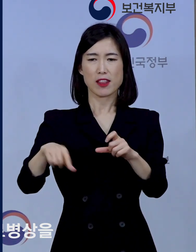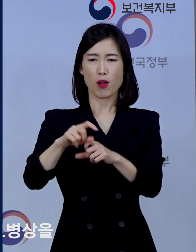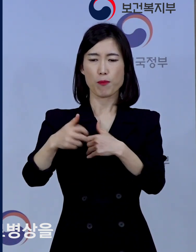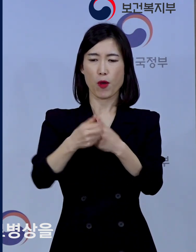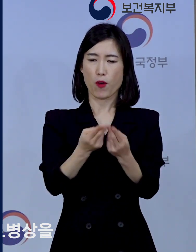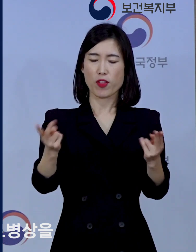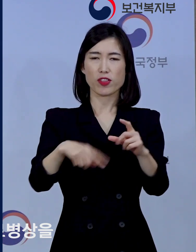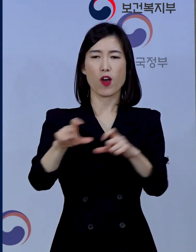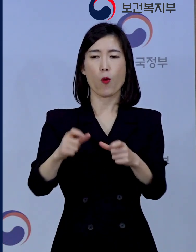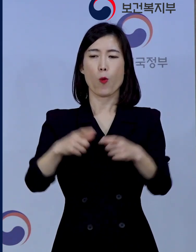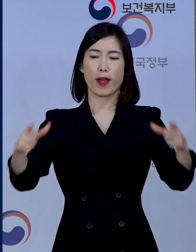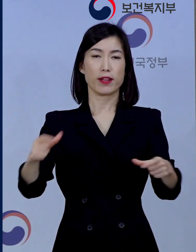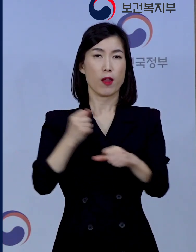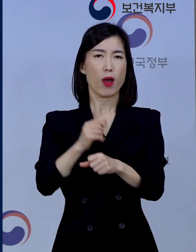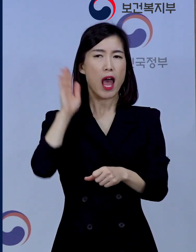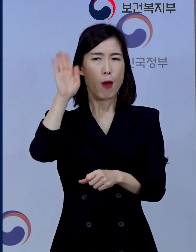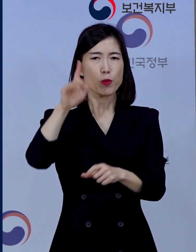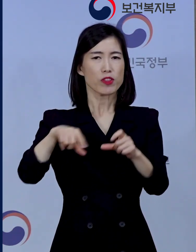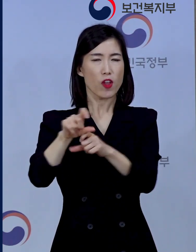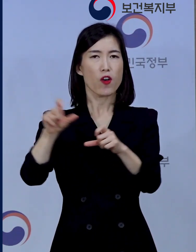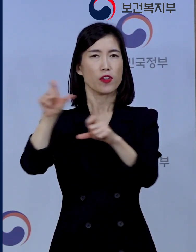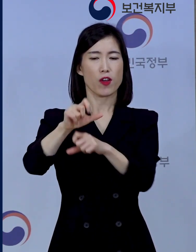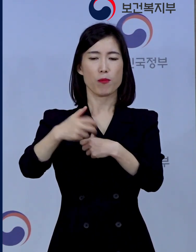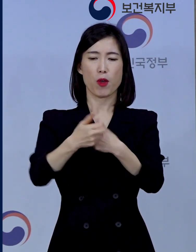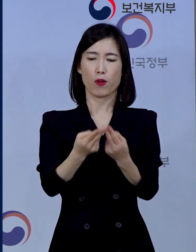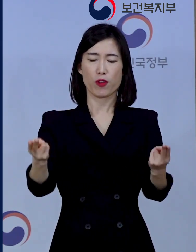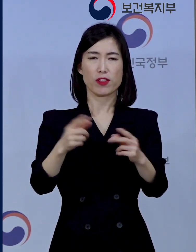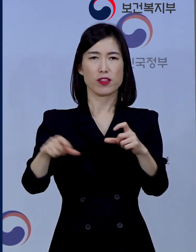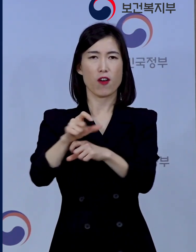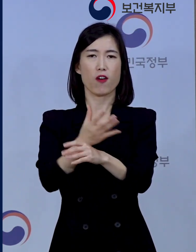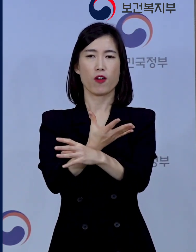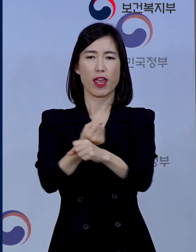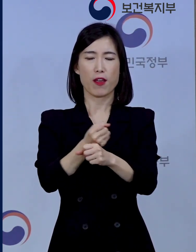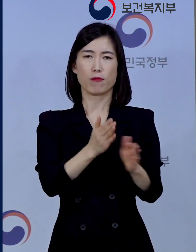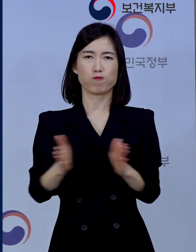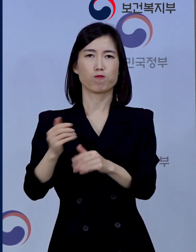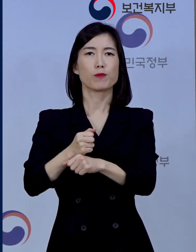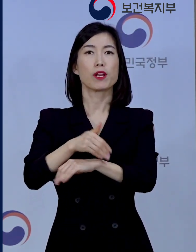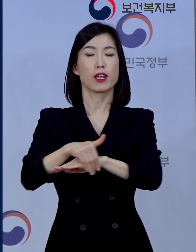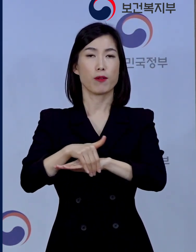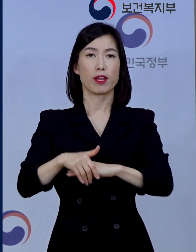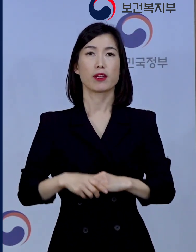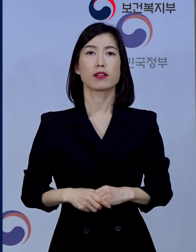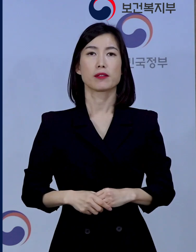274병상까지 확대하고 이후에도 신속하게 늘려나갈 계획입니다.